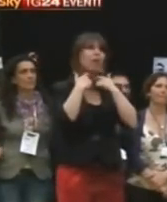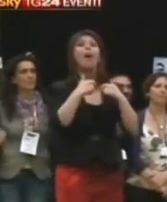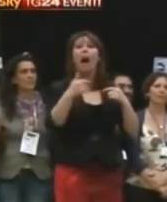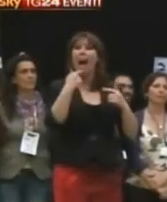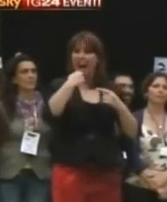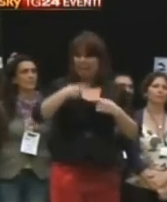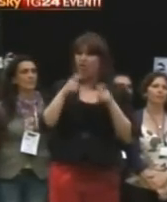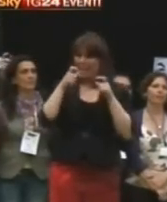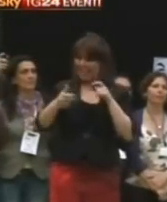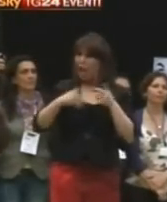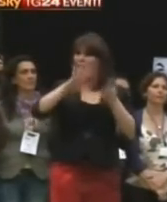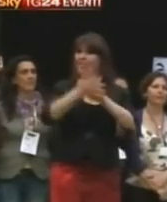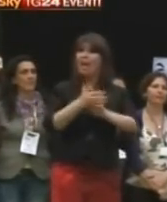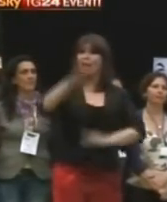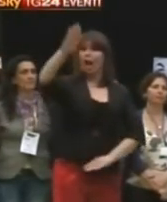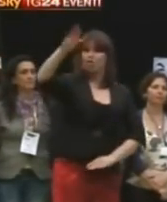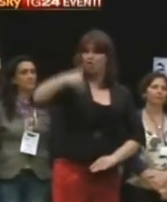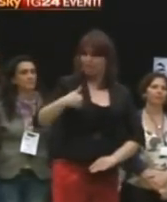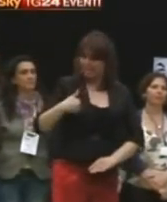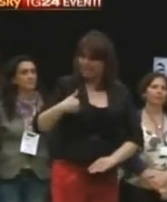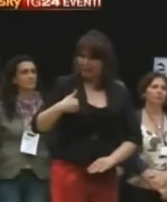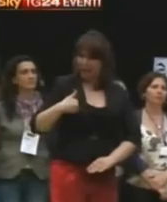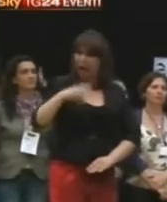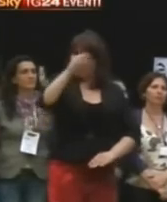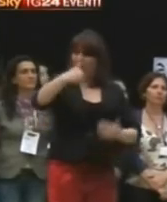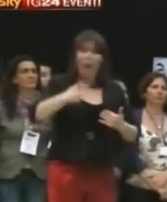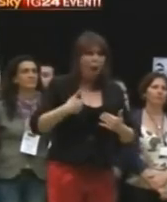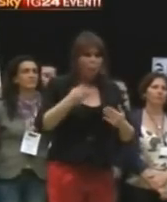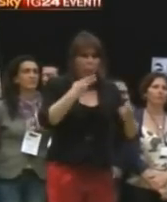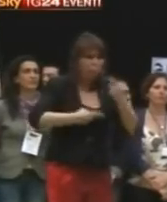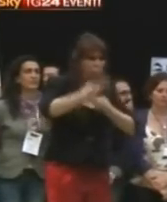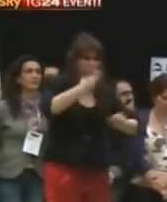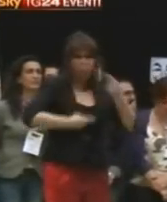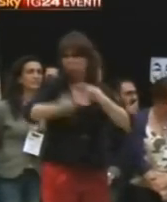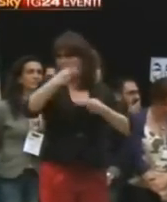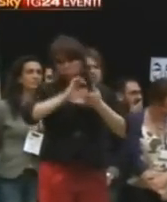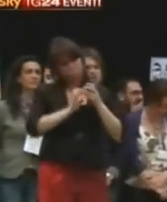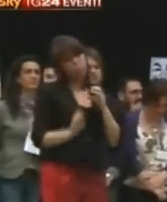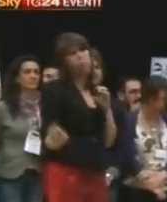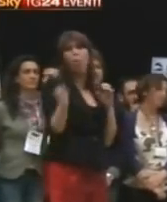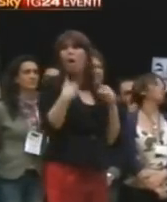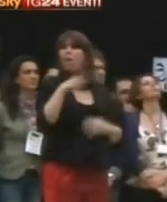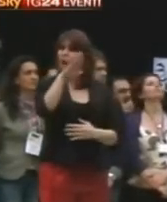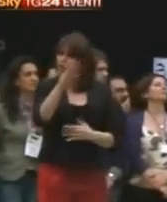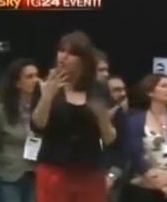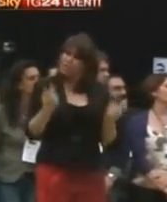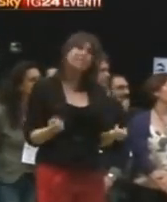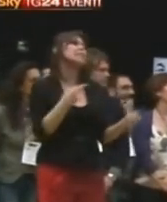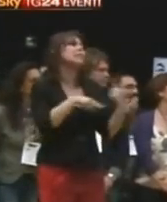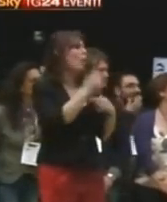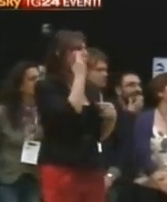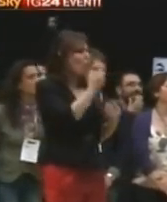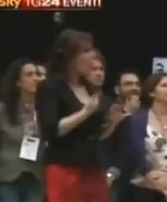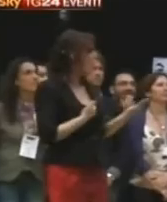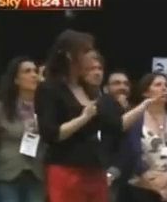Grillo è un fascista, cioè, ho preso di qualsiasi titolo! Qualsiasi titolo, noi siamo fascisti, noi guarda che fascismo